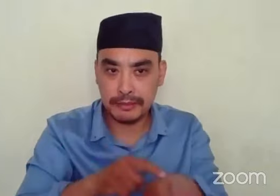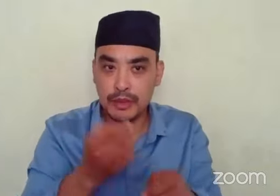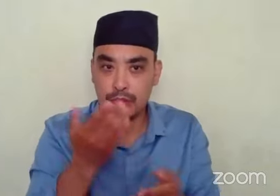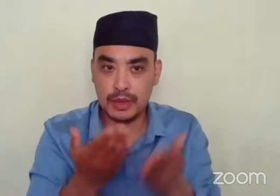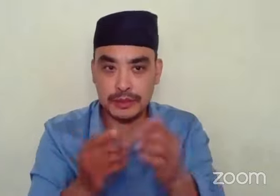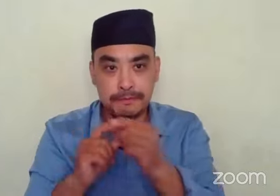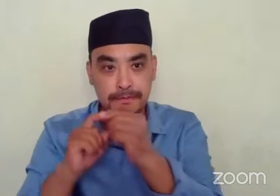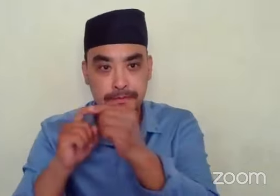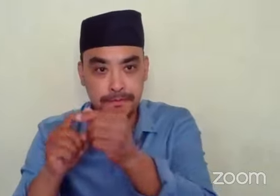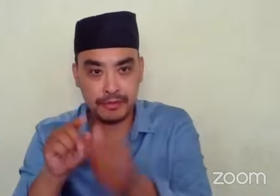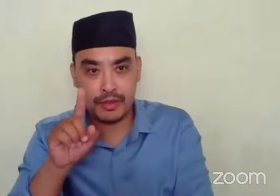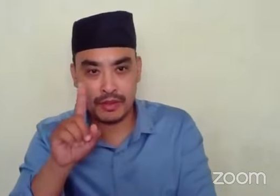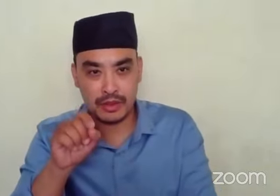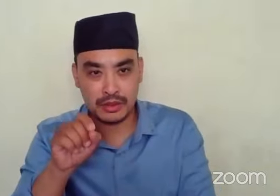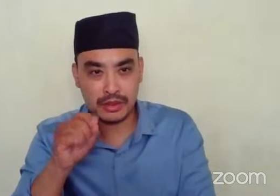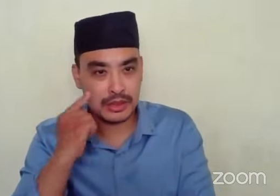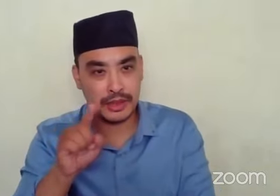10-12